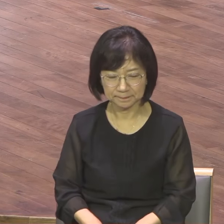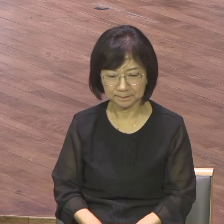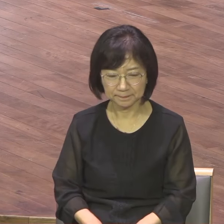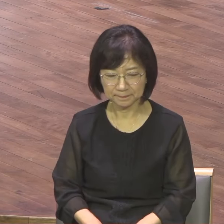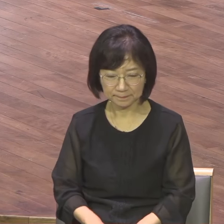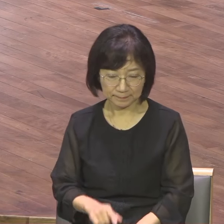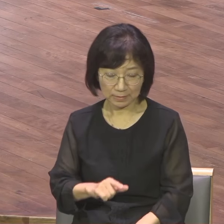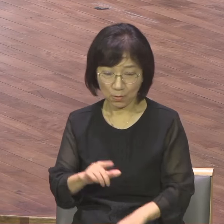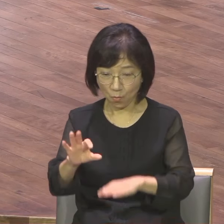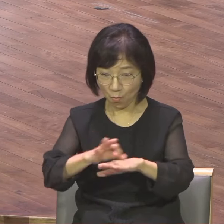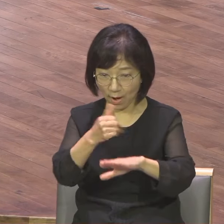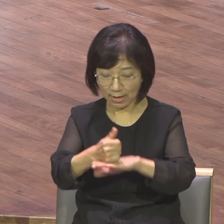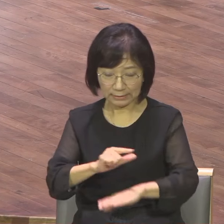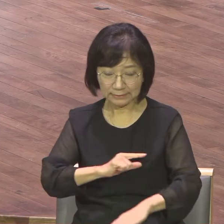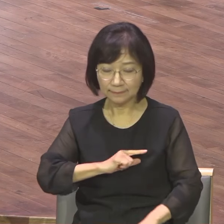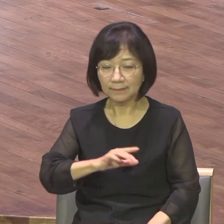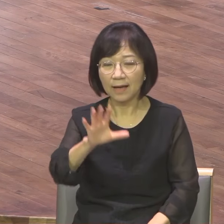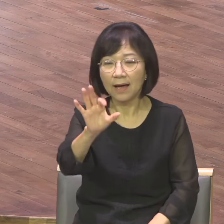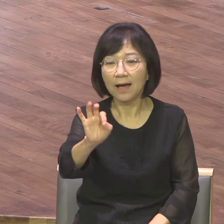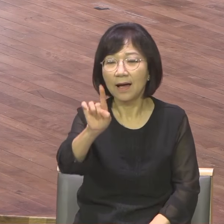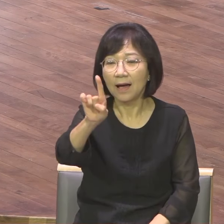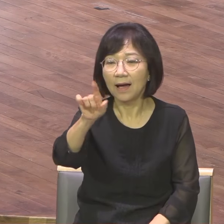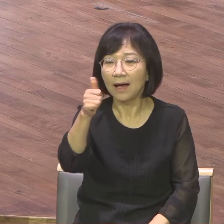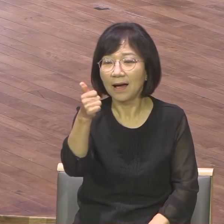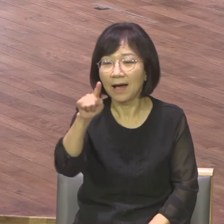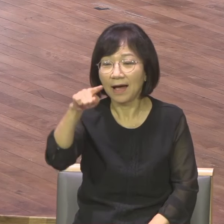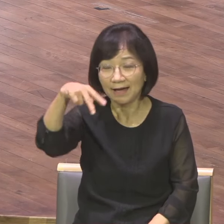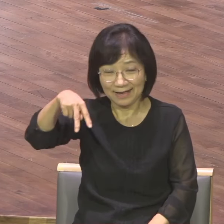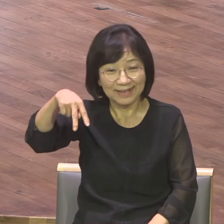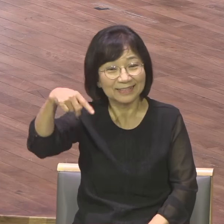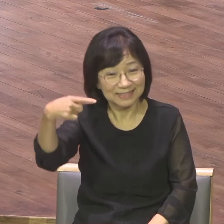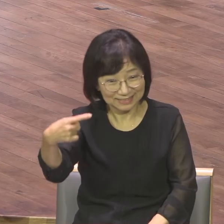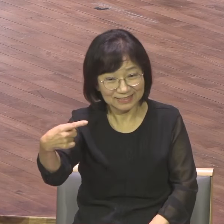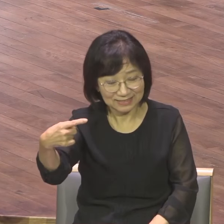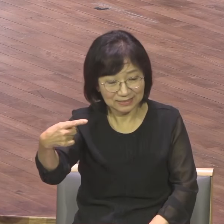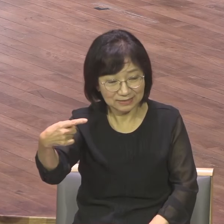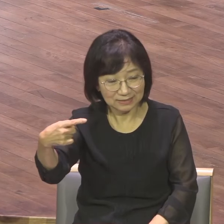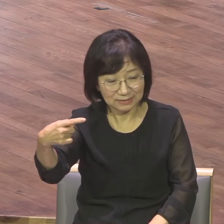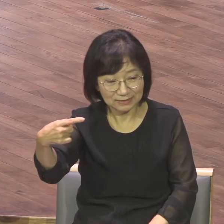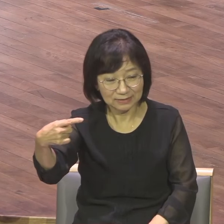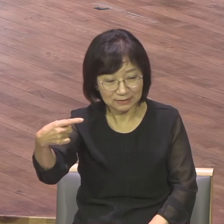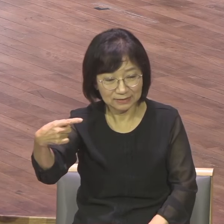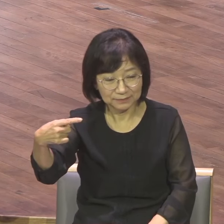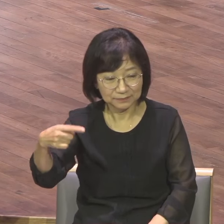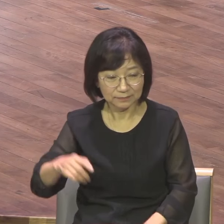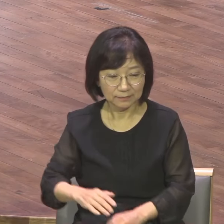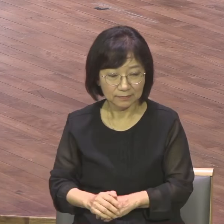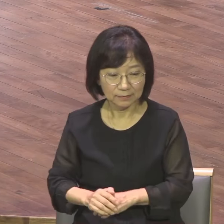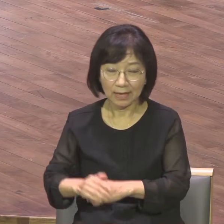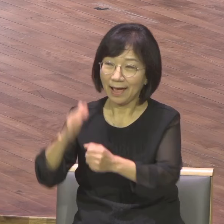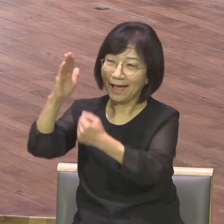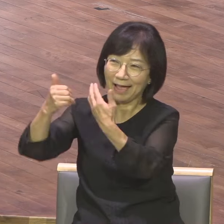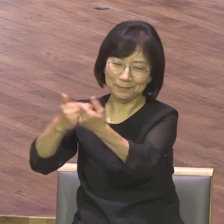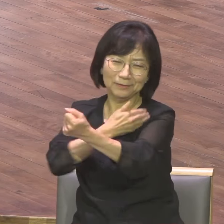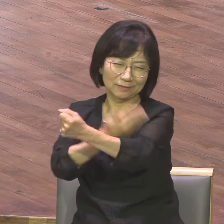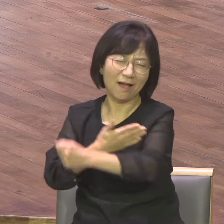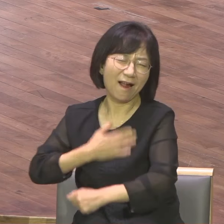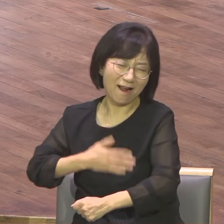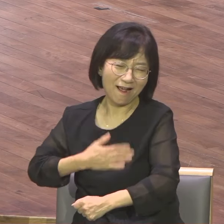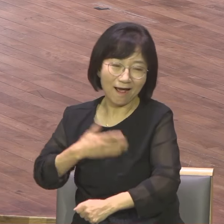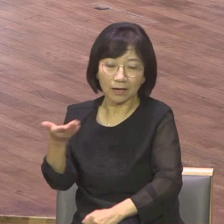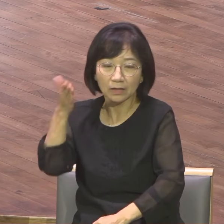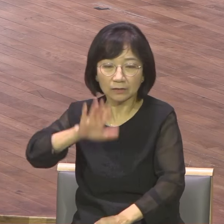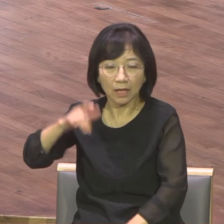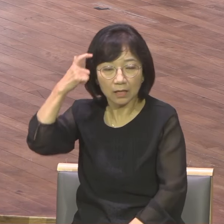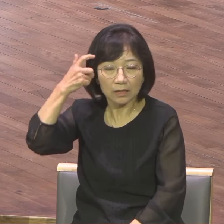아스는요 이런 하나님인데 이런 순례를 다 알잖아요 지금. 아스는 안다고. 근데 이 영적 눈이 딱 닫혀있으니까